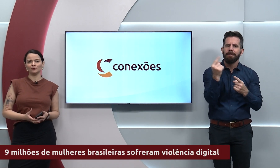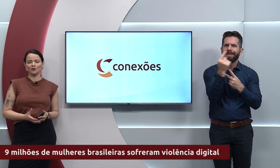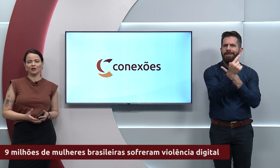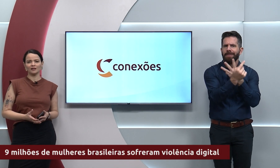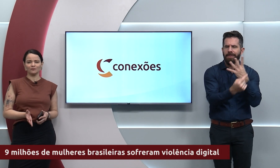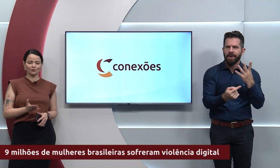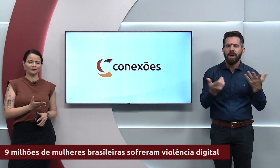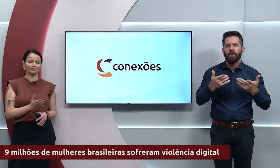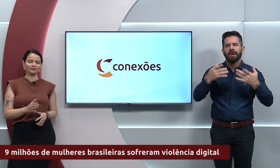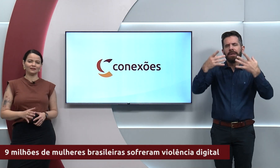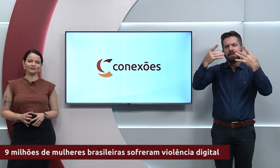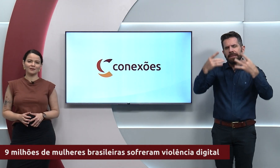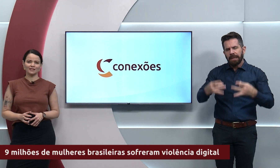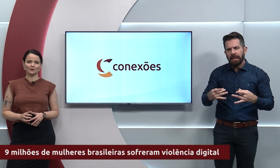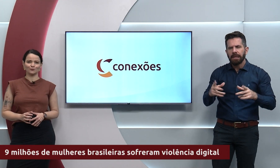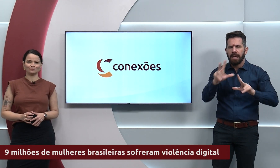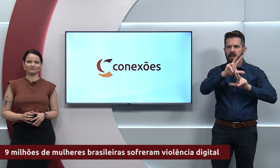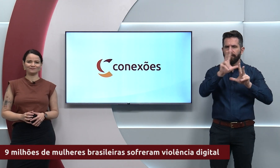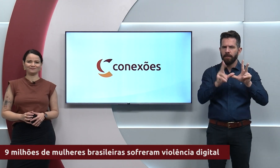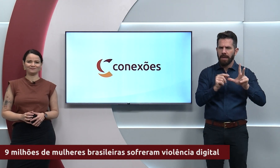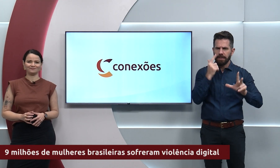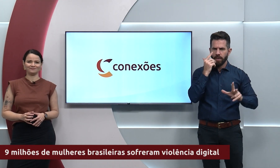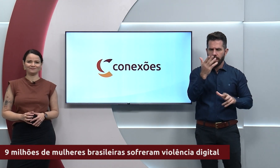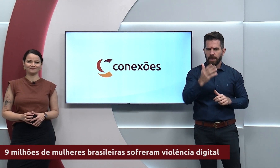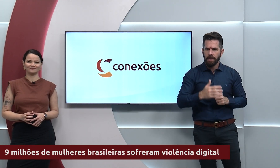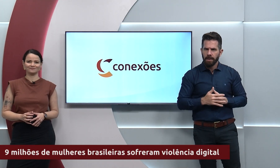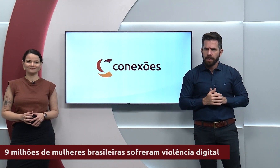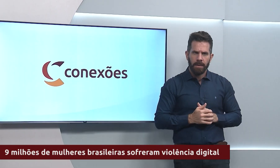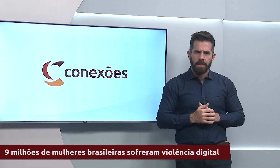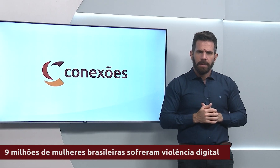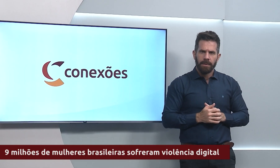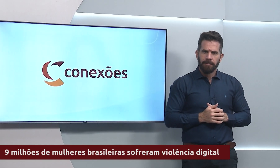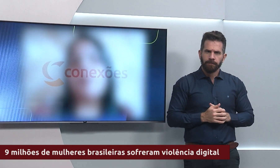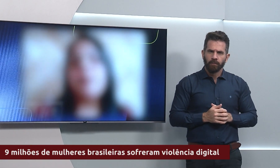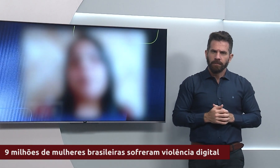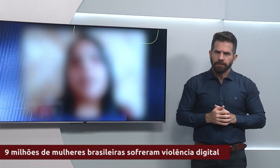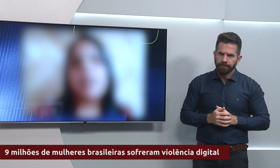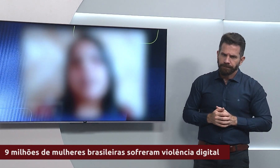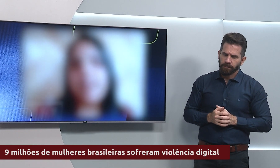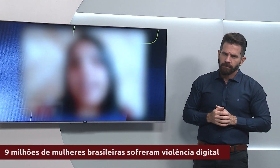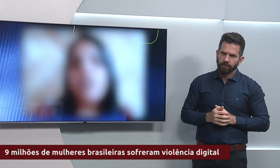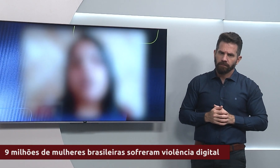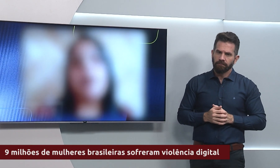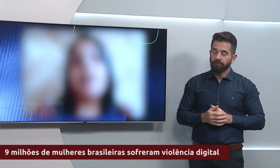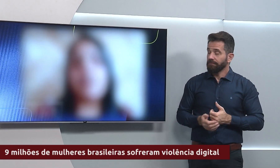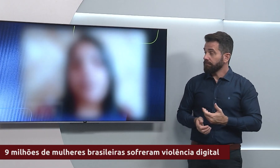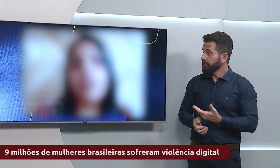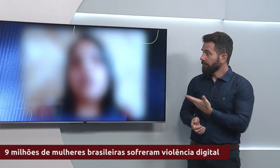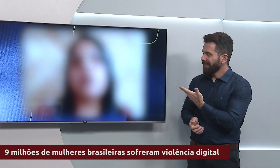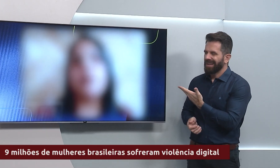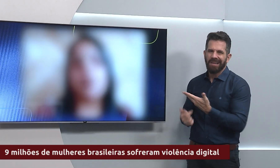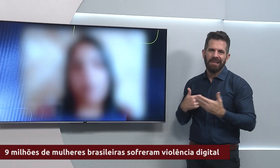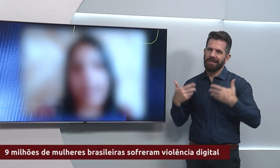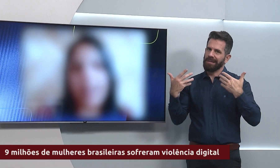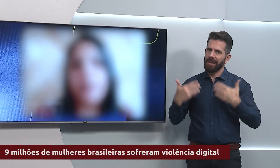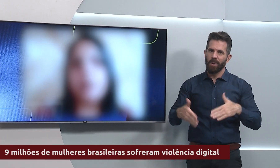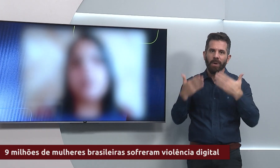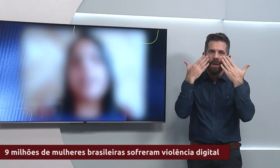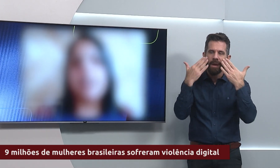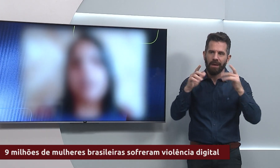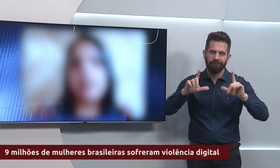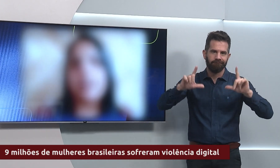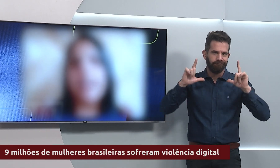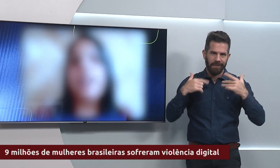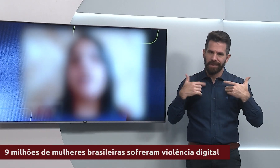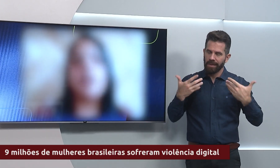esse assunto agora no conteúdo da TV Brasil. Esta mulher, que prefere não ser